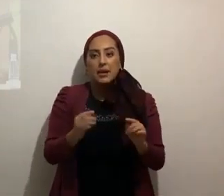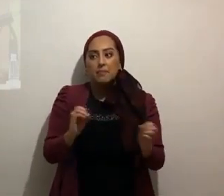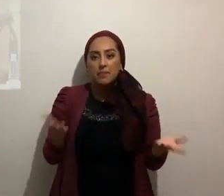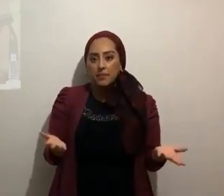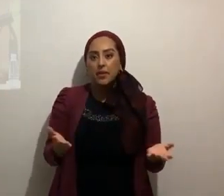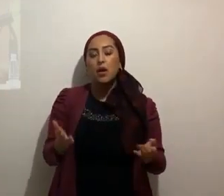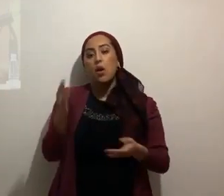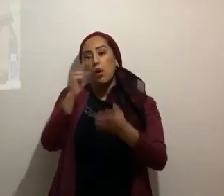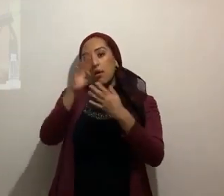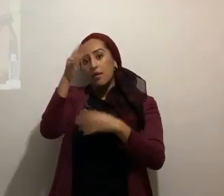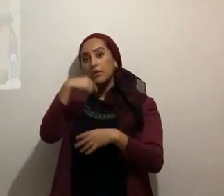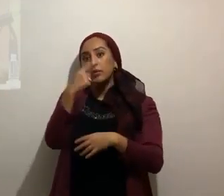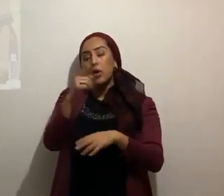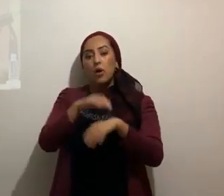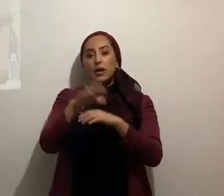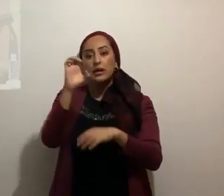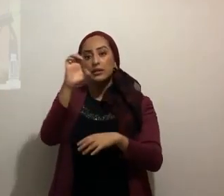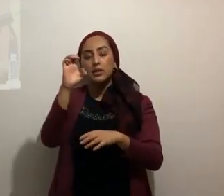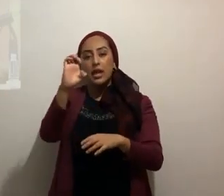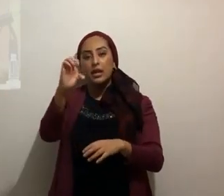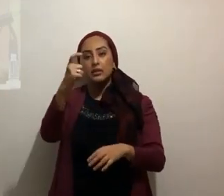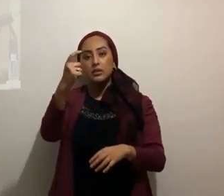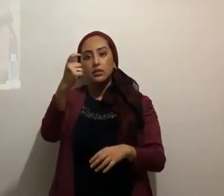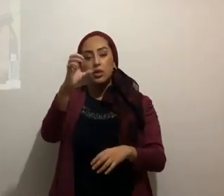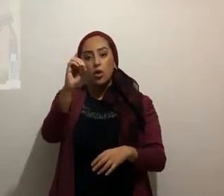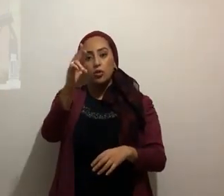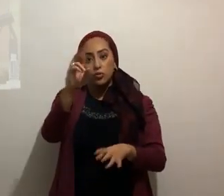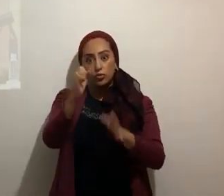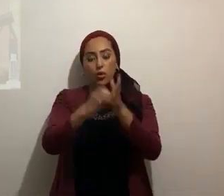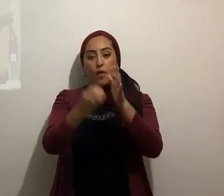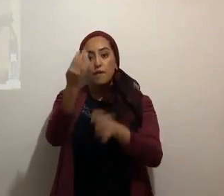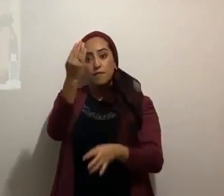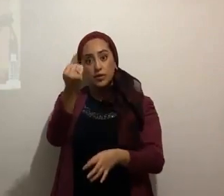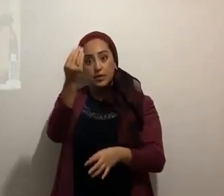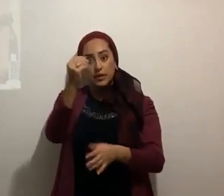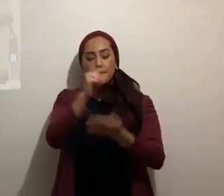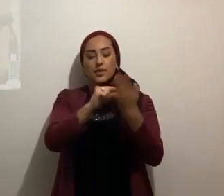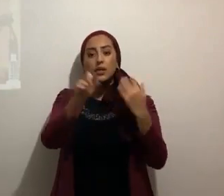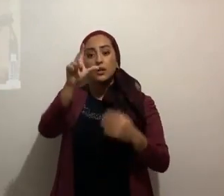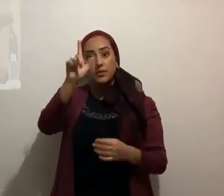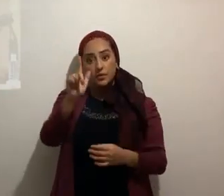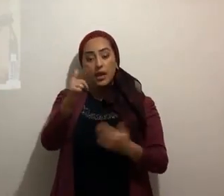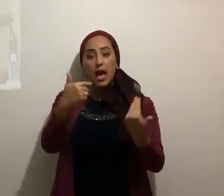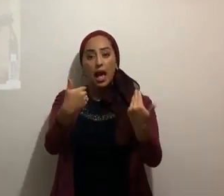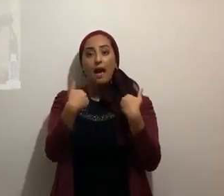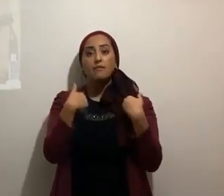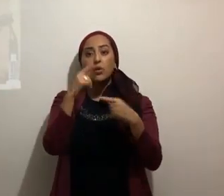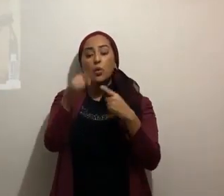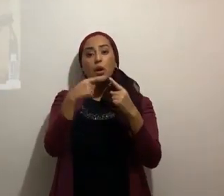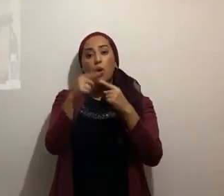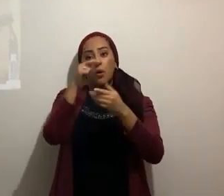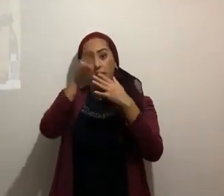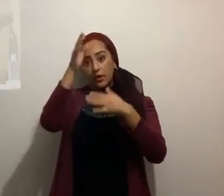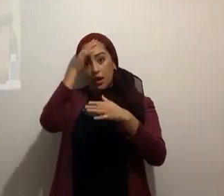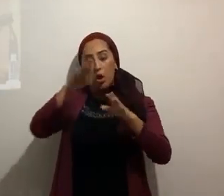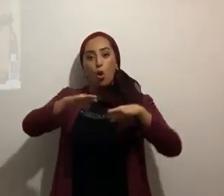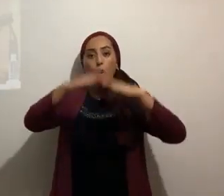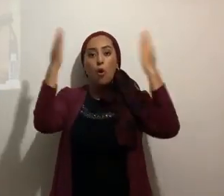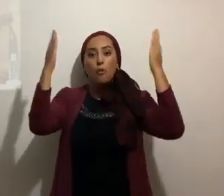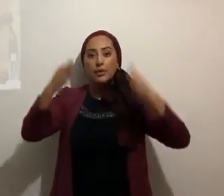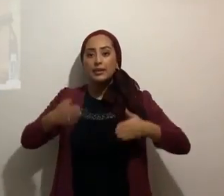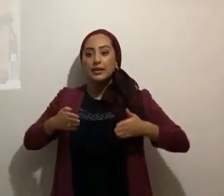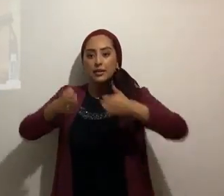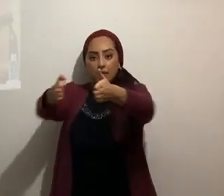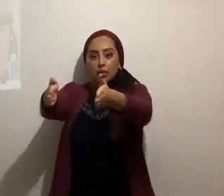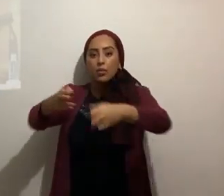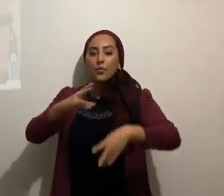El Eterno decía yo en Éxodo 14, anoten la cita para los nuevecitos, Éxodo 14, verso 21, está cuando el Eterno abre el mar,